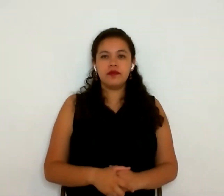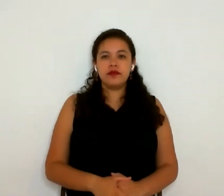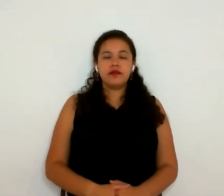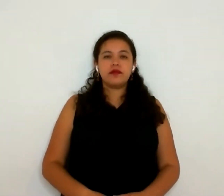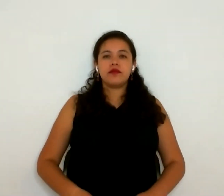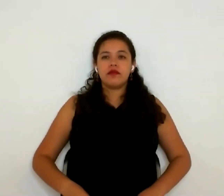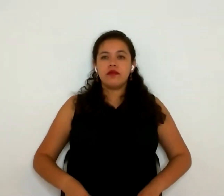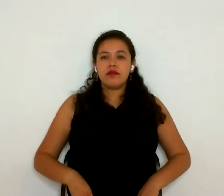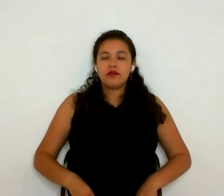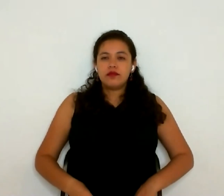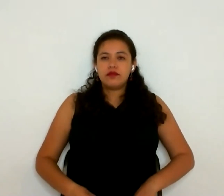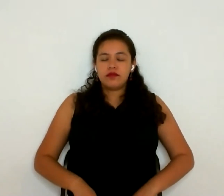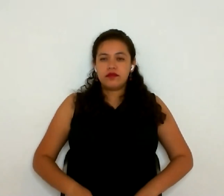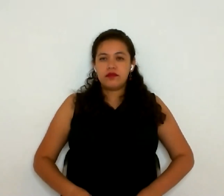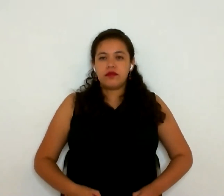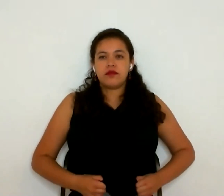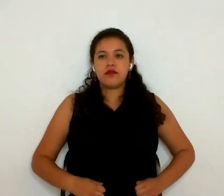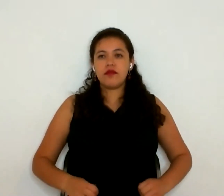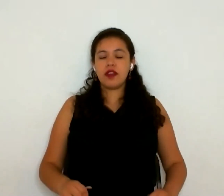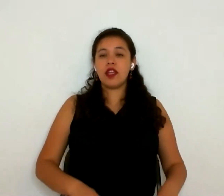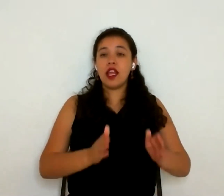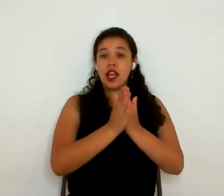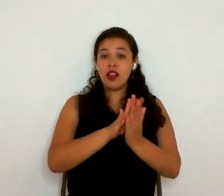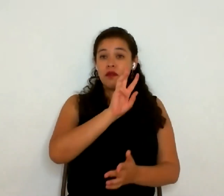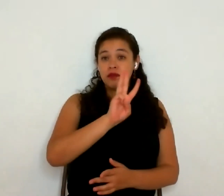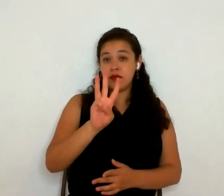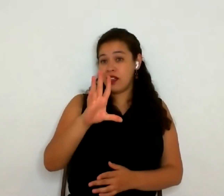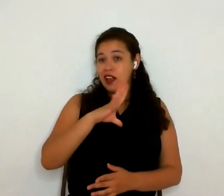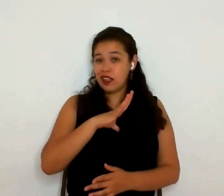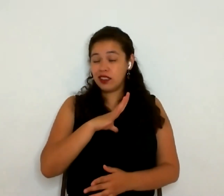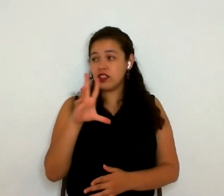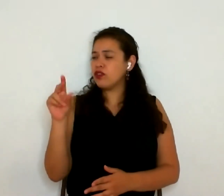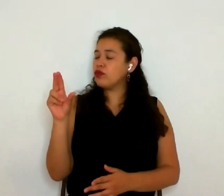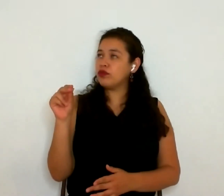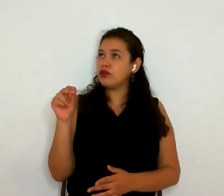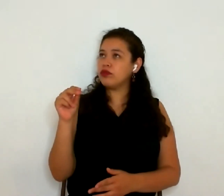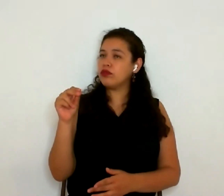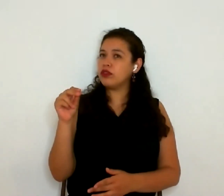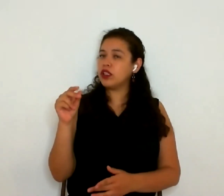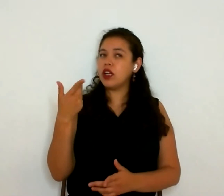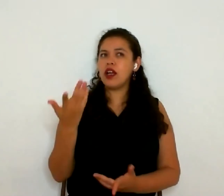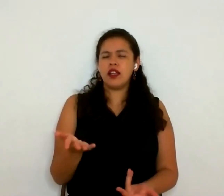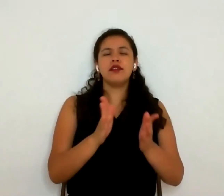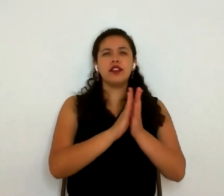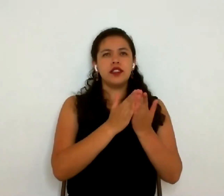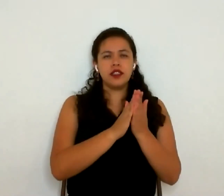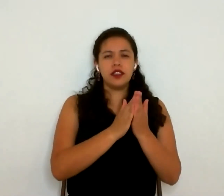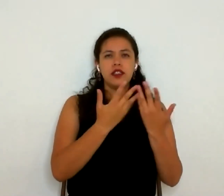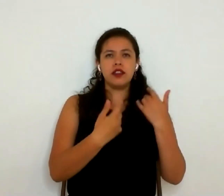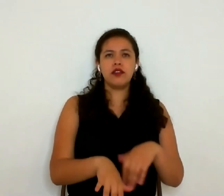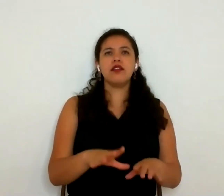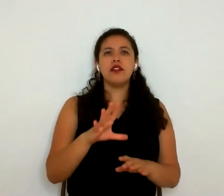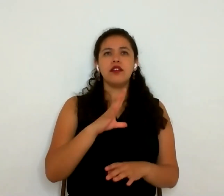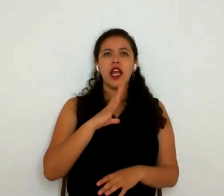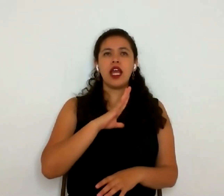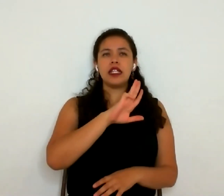no el libro no tiene el link ah bueno el libro está digital si ya lo subimos